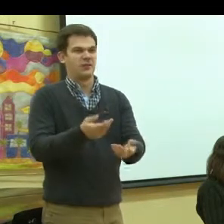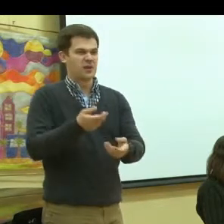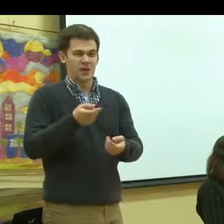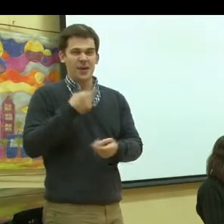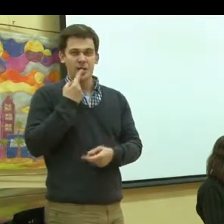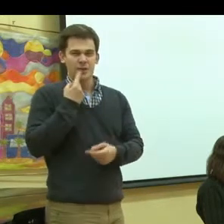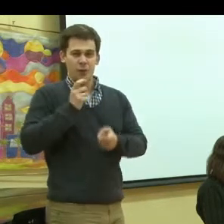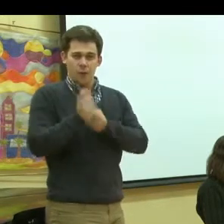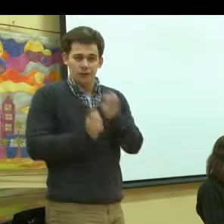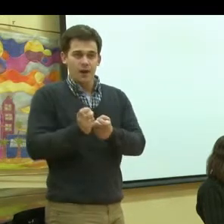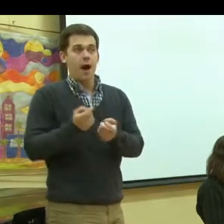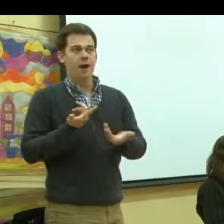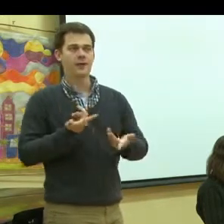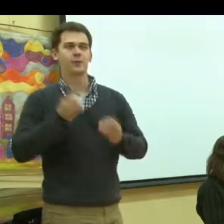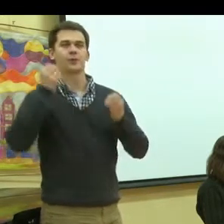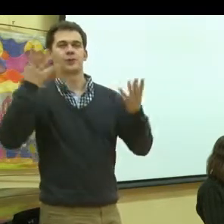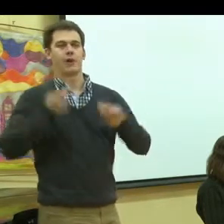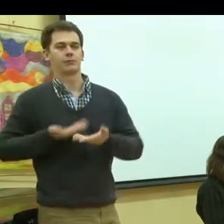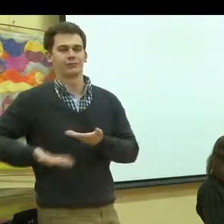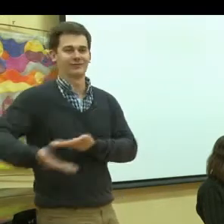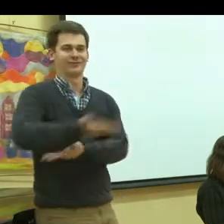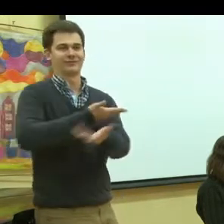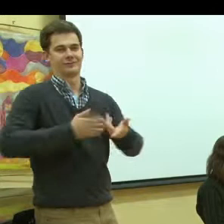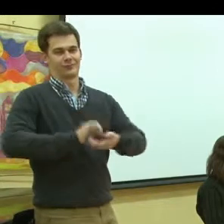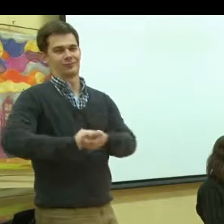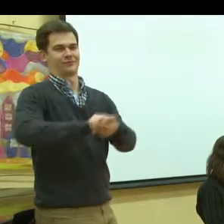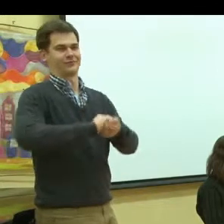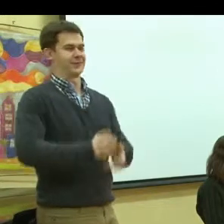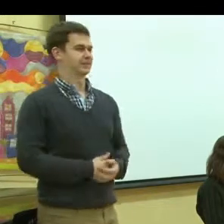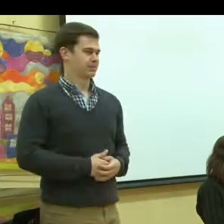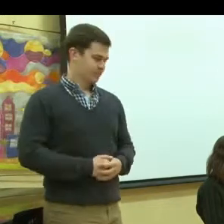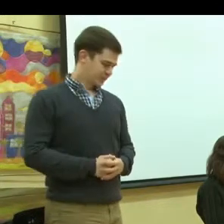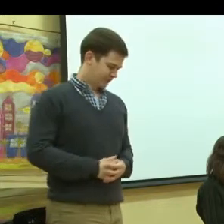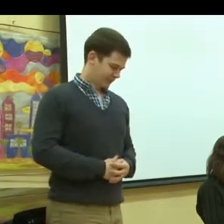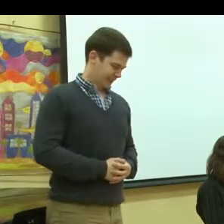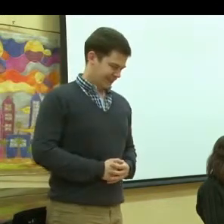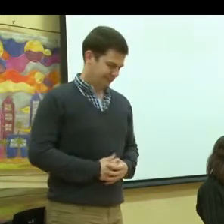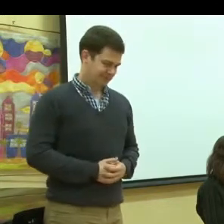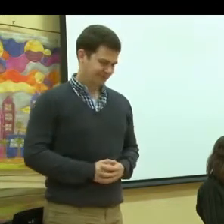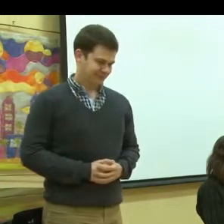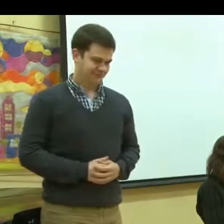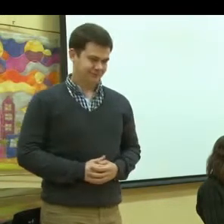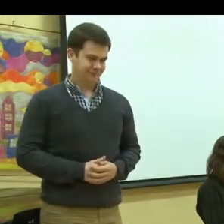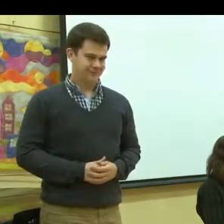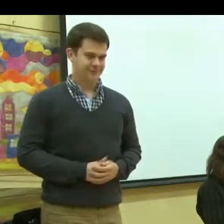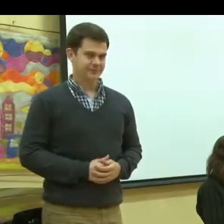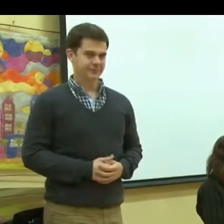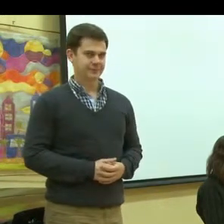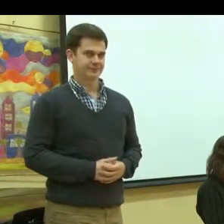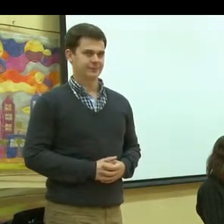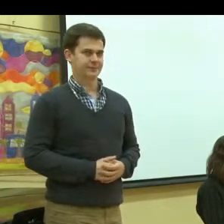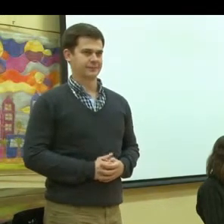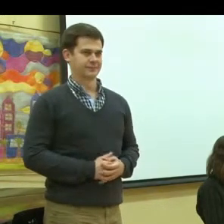ejemplo, el polaco que tocaba bien su instrumento se mezclaba con el italiano, el guitarrista que era, por ejemplo, el